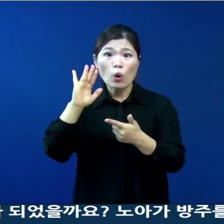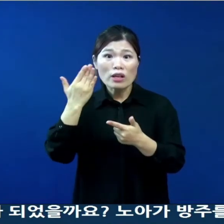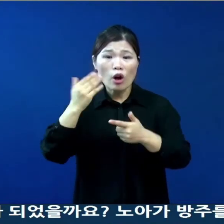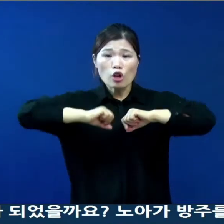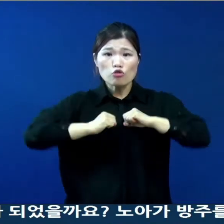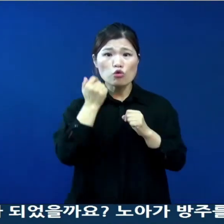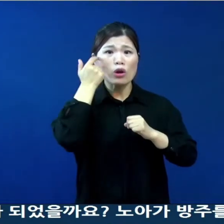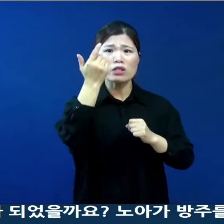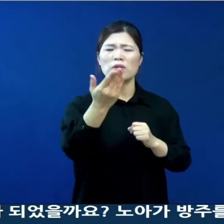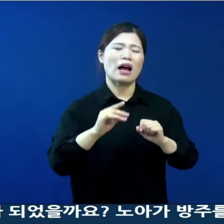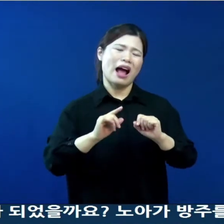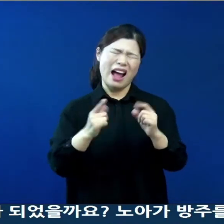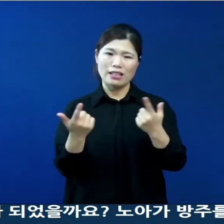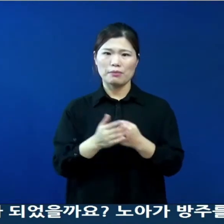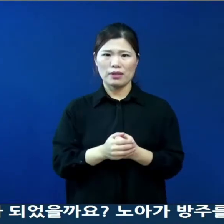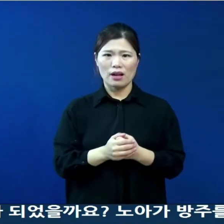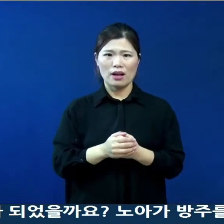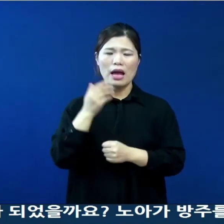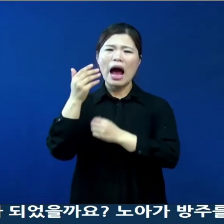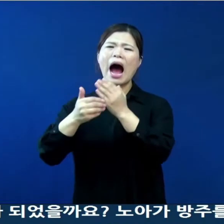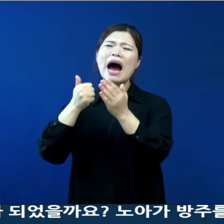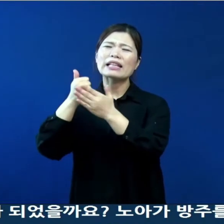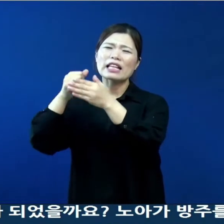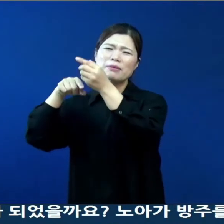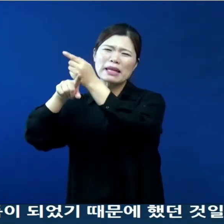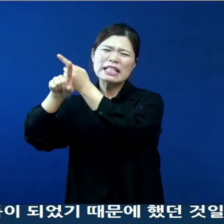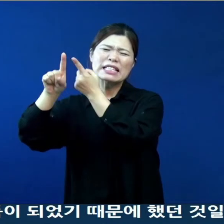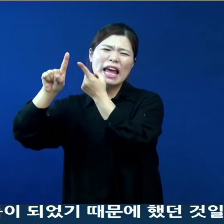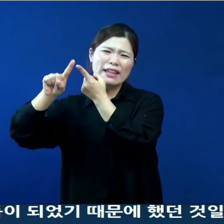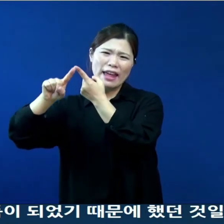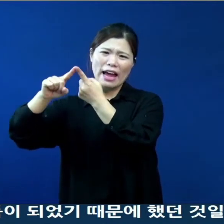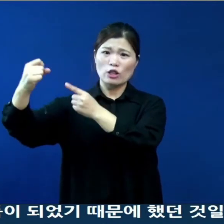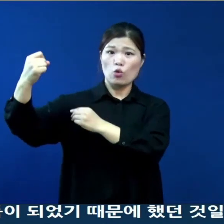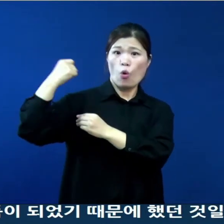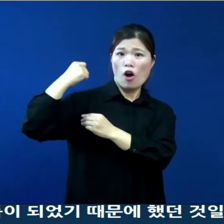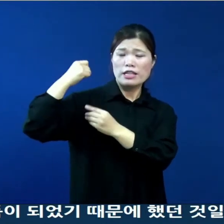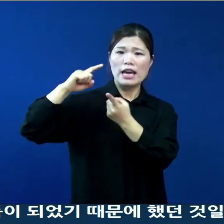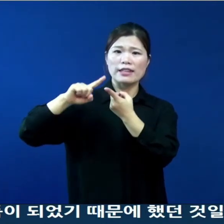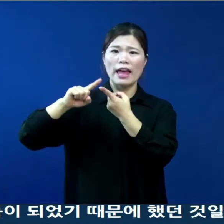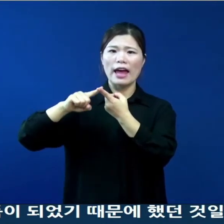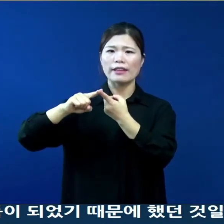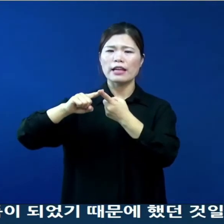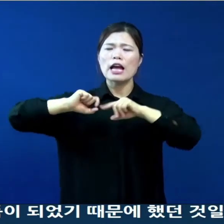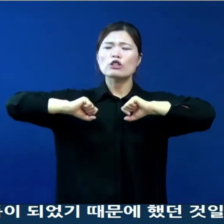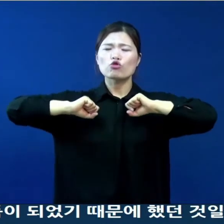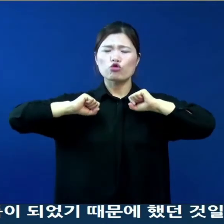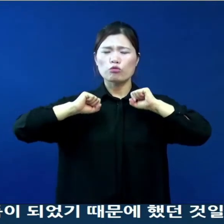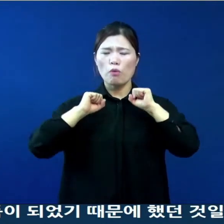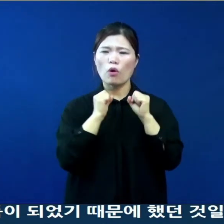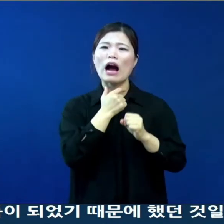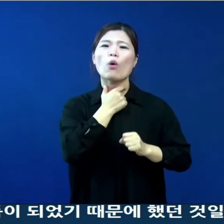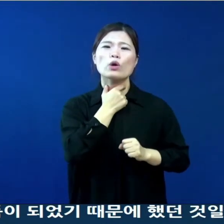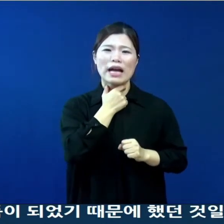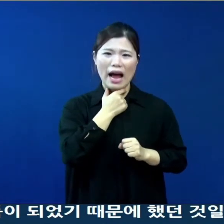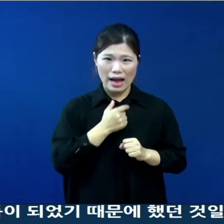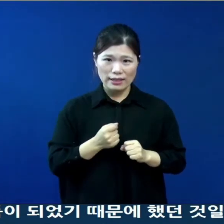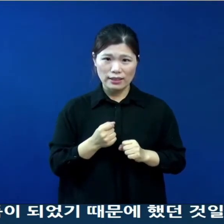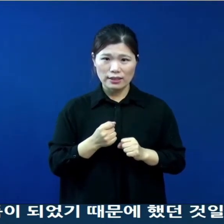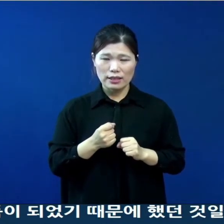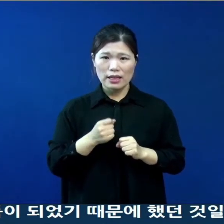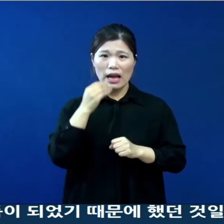무조건 순종하겠습니다라고 하는 하나님의 뜻에 대한 권위에 순복하고자 하는 마음으로 하나님의